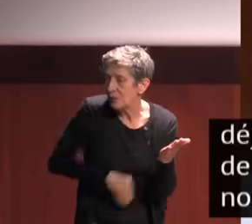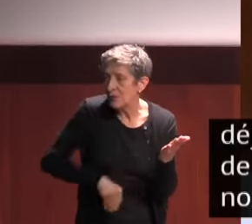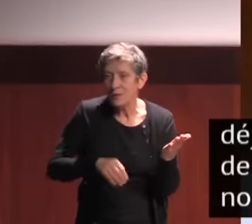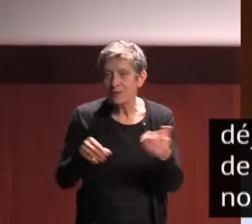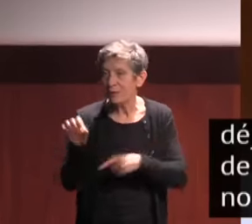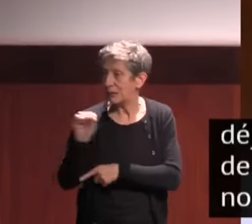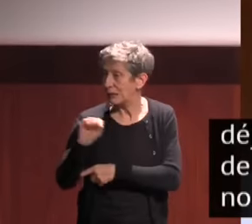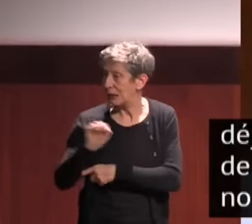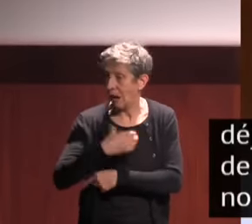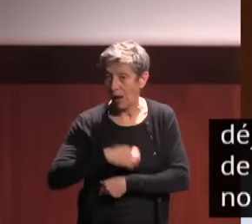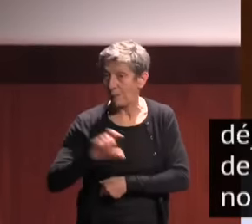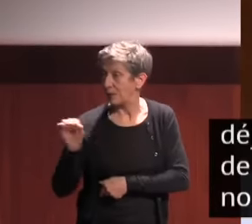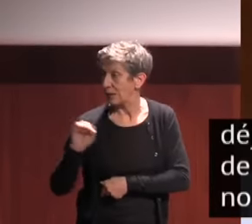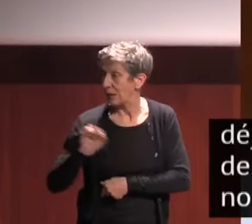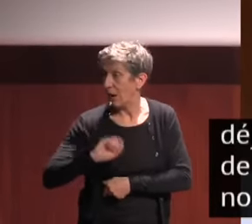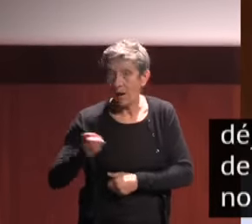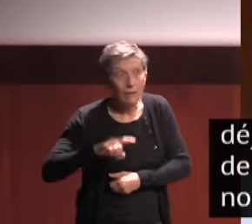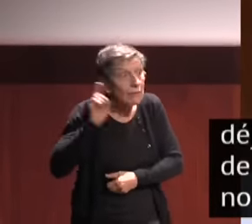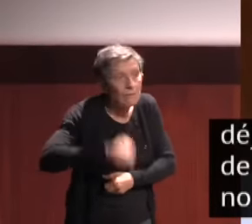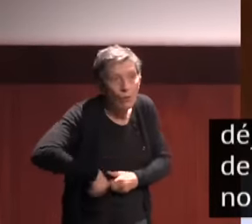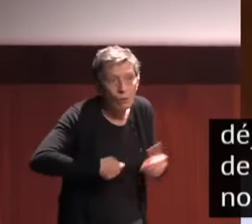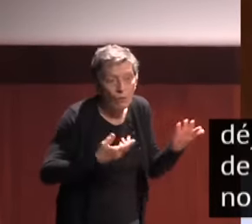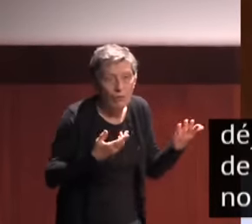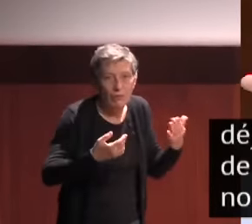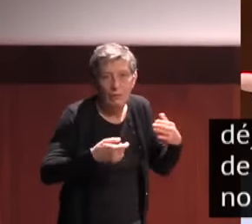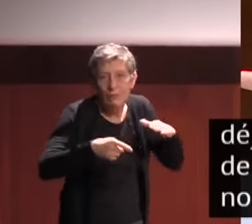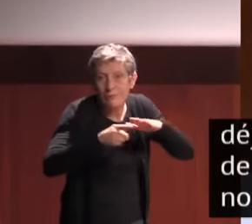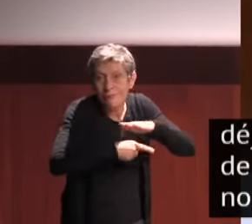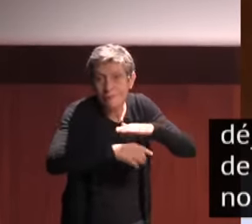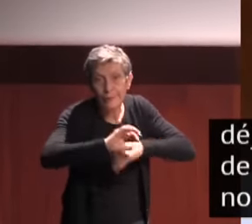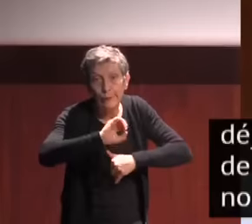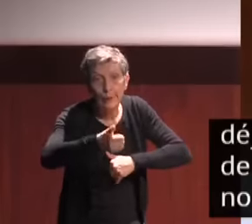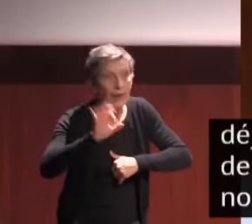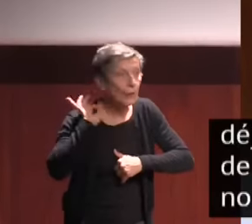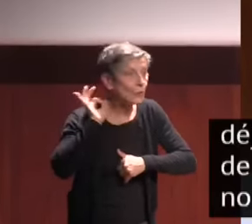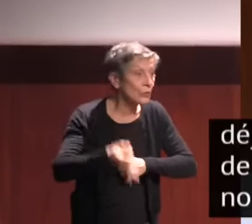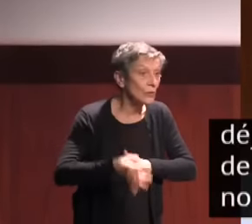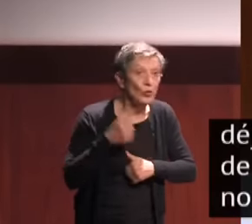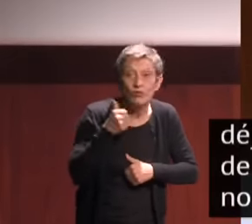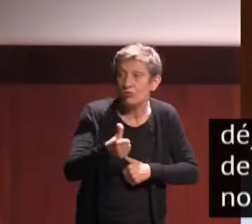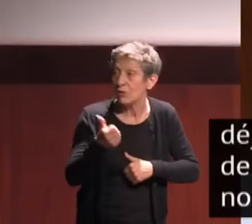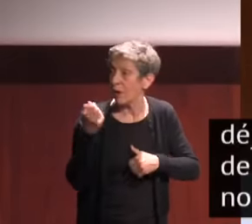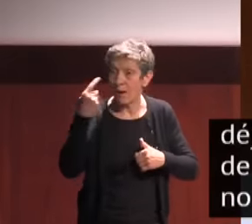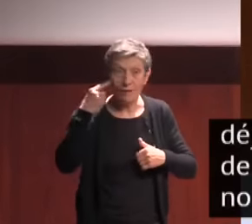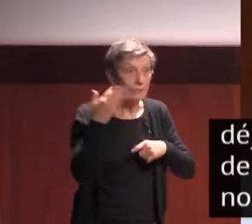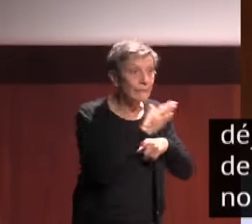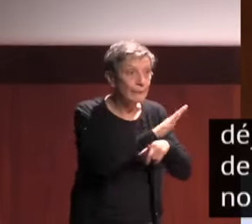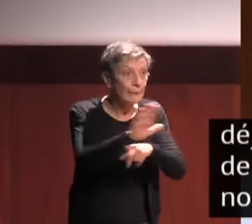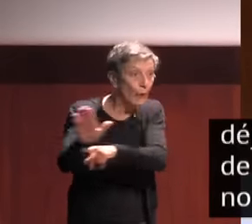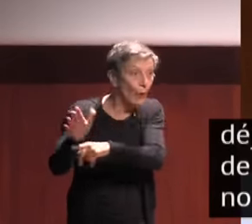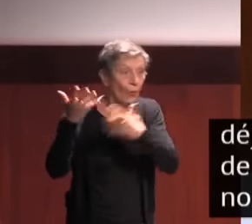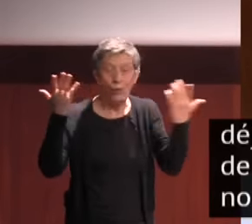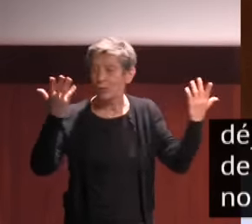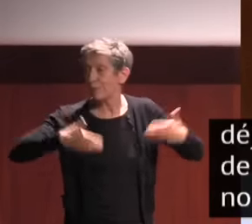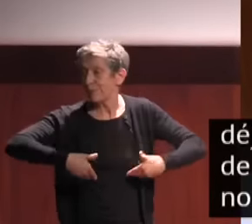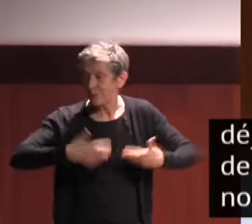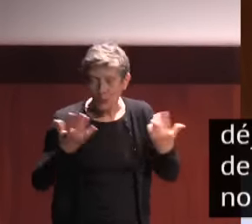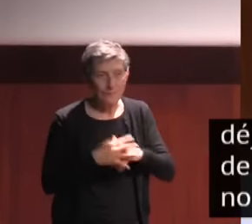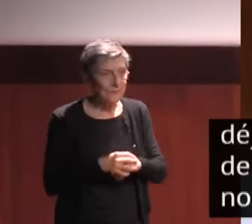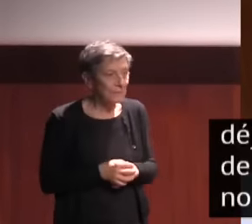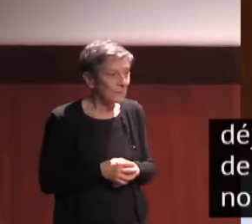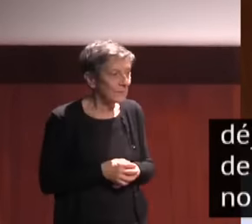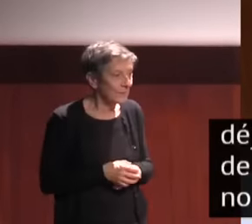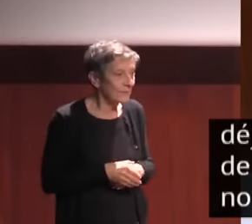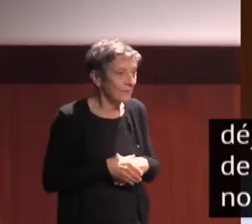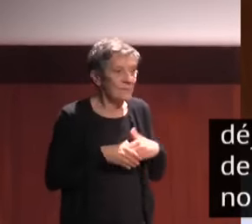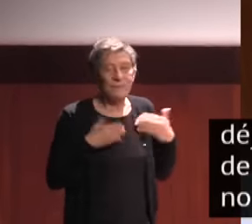toute urgence, puisqu'il serait génial de pouvoir les montrer, pouvoir les produire de manière infinie, ce qu'on ne peut pas